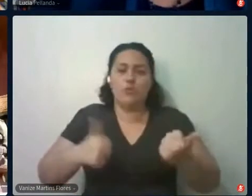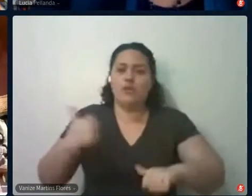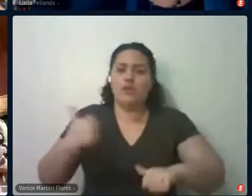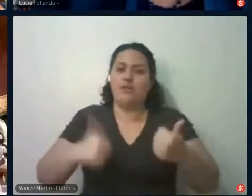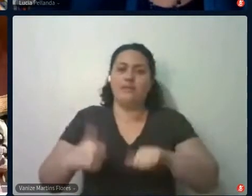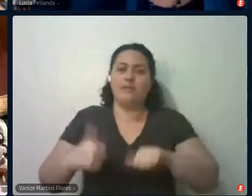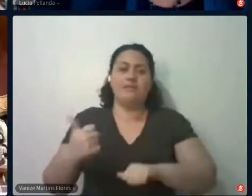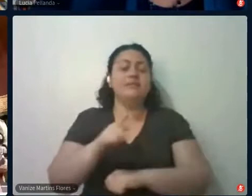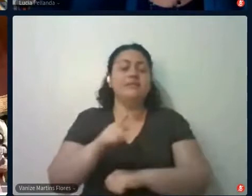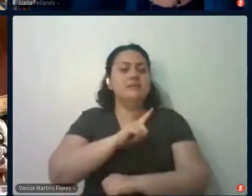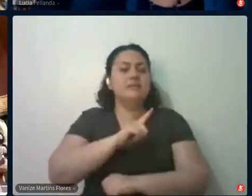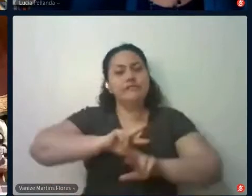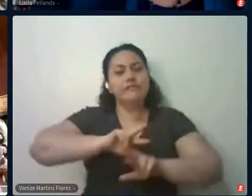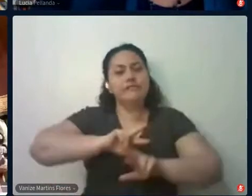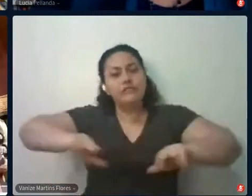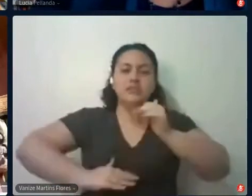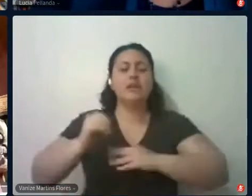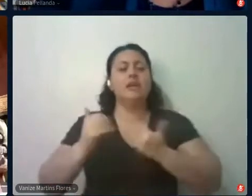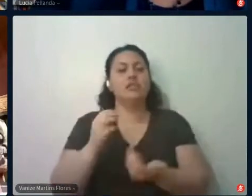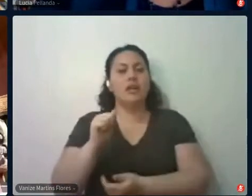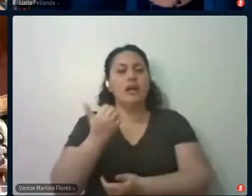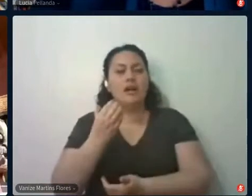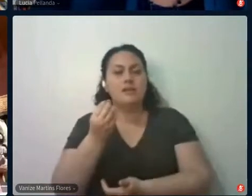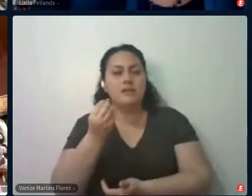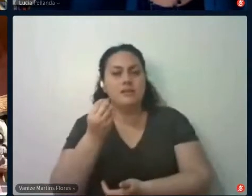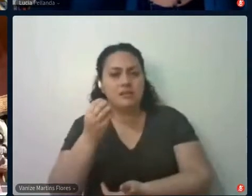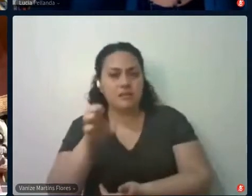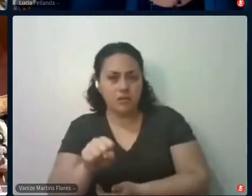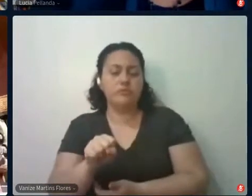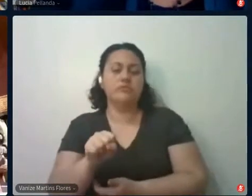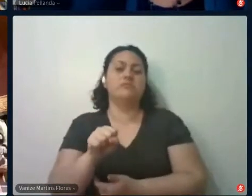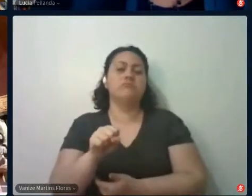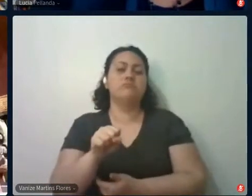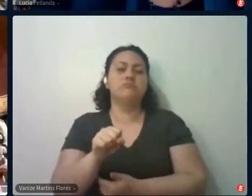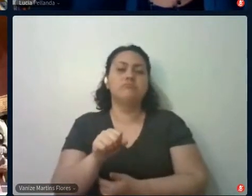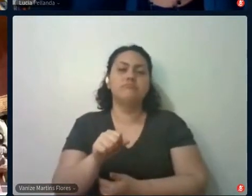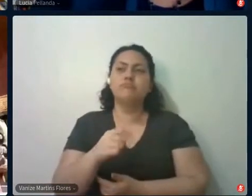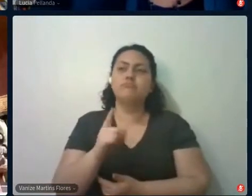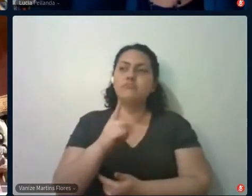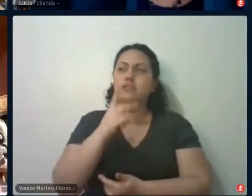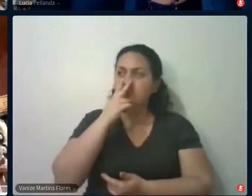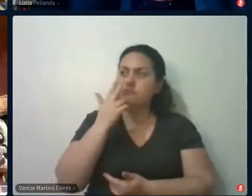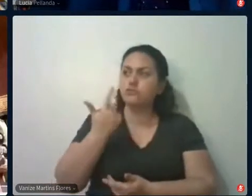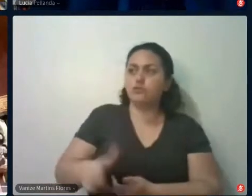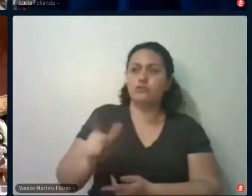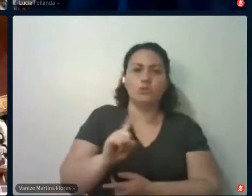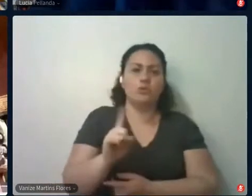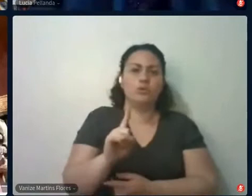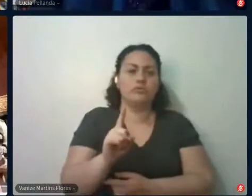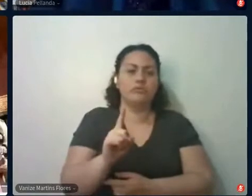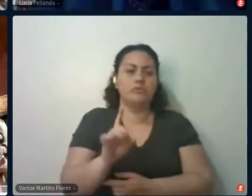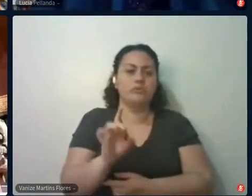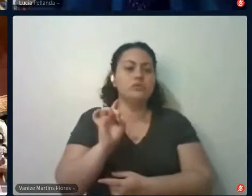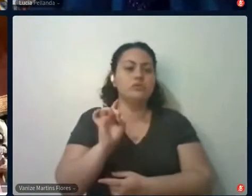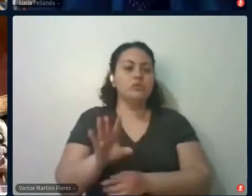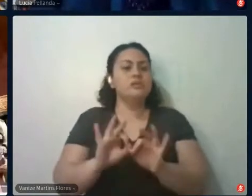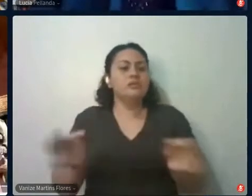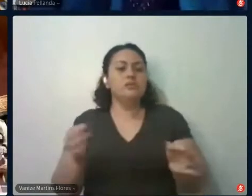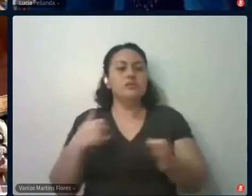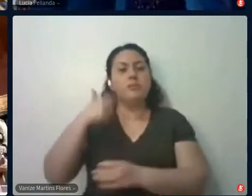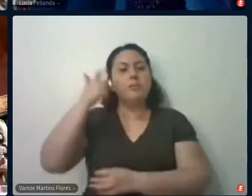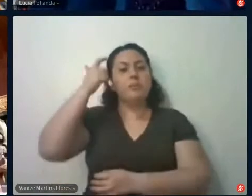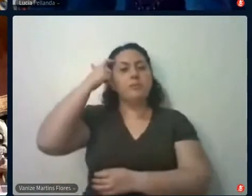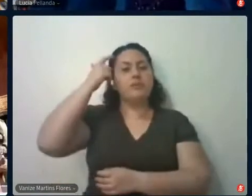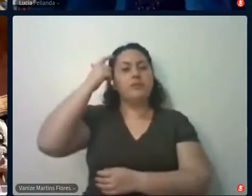e ações que não repitam, né, não tenham simplesmente vou fazer o que eu faço no presencial no